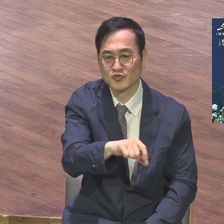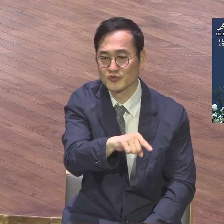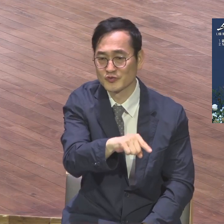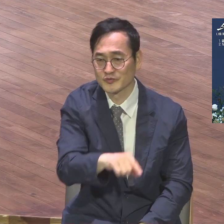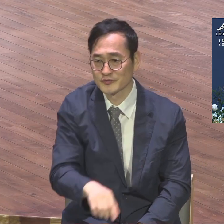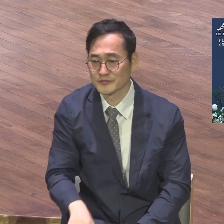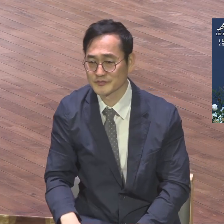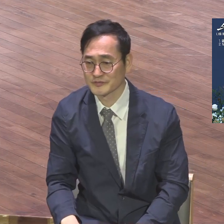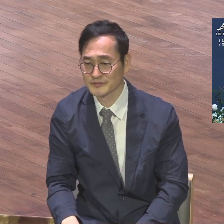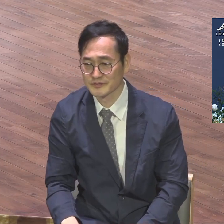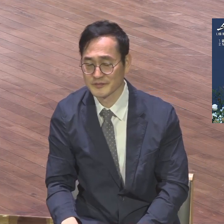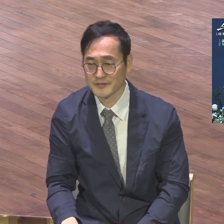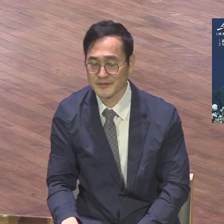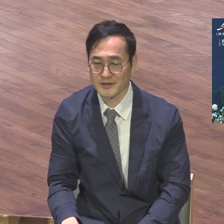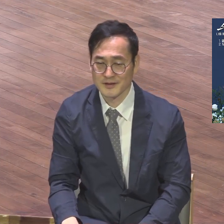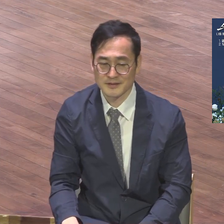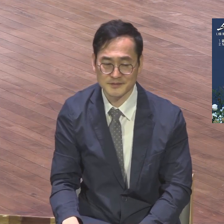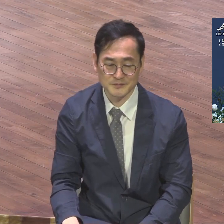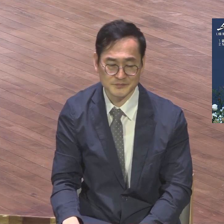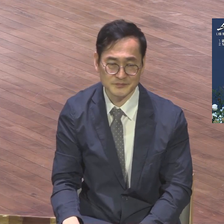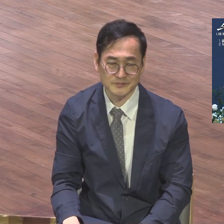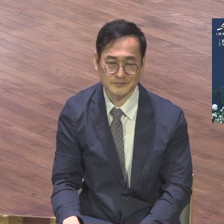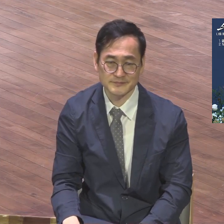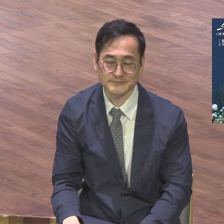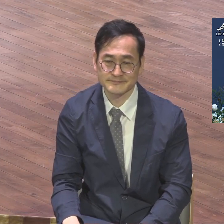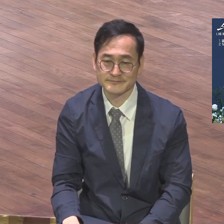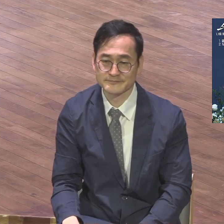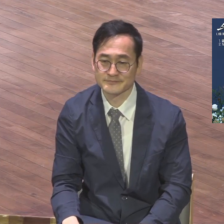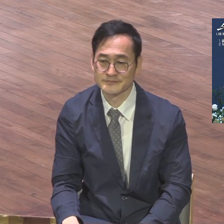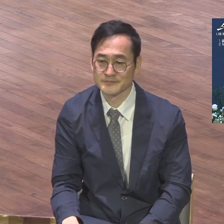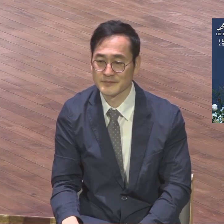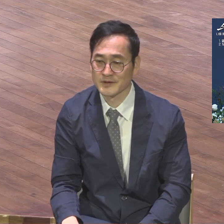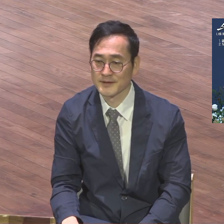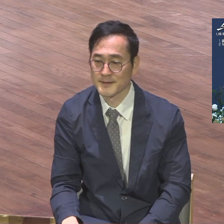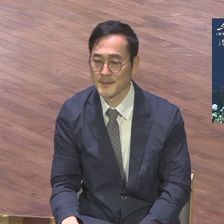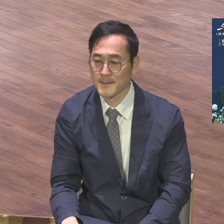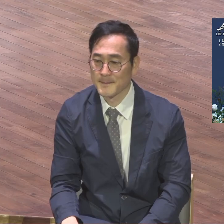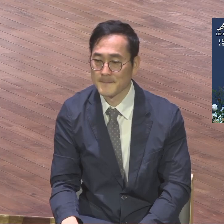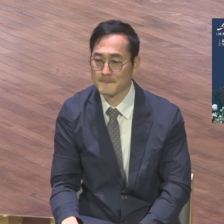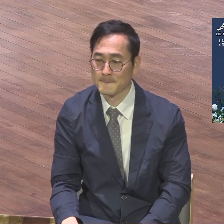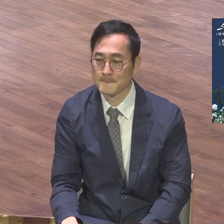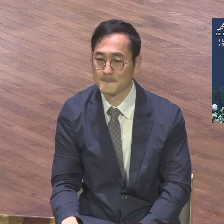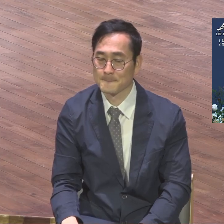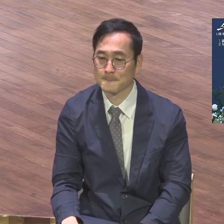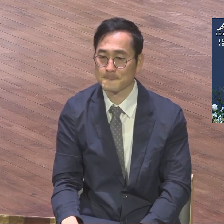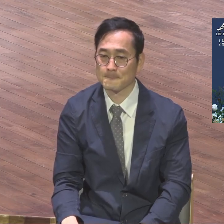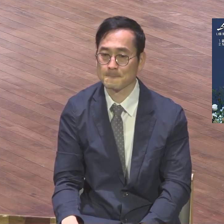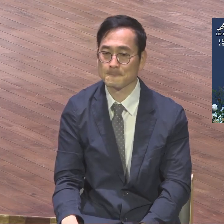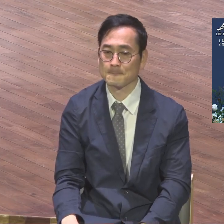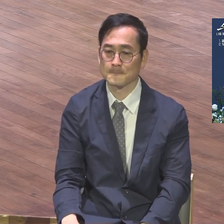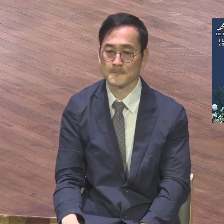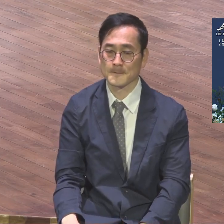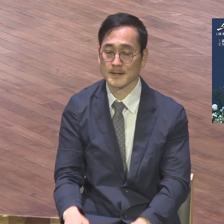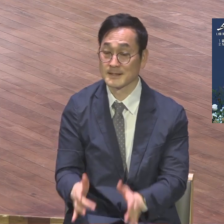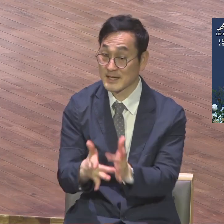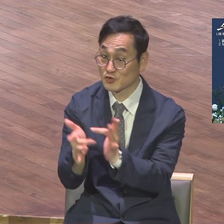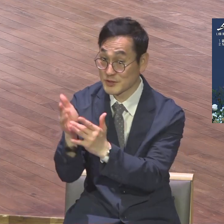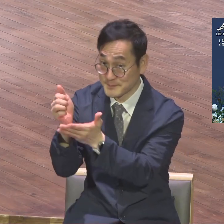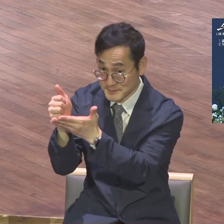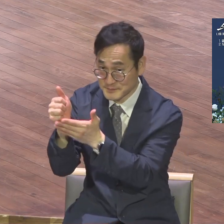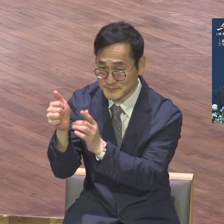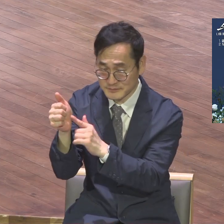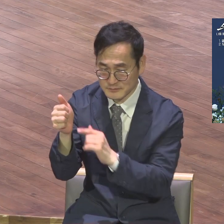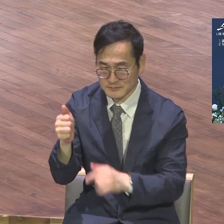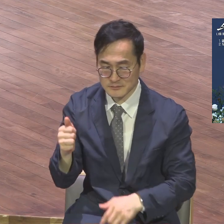죄와 죽음에서 벗어나서 영원한 해방과 참 자유를 얻게 된 우리가 이 세상에